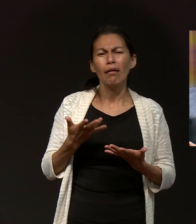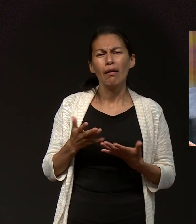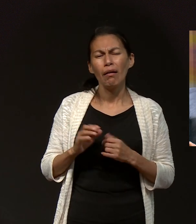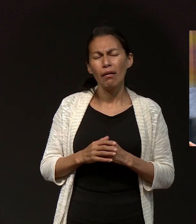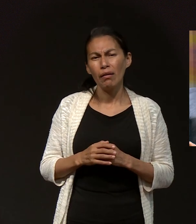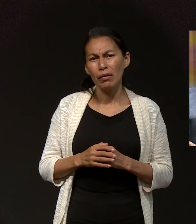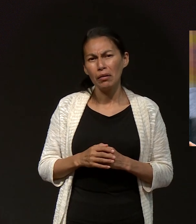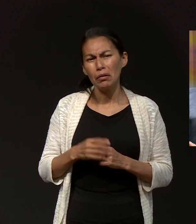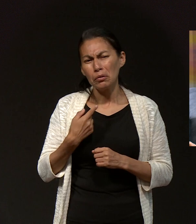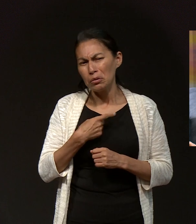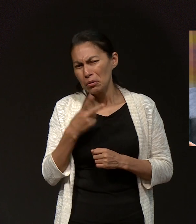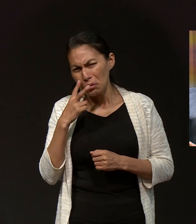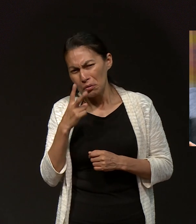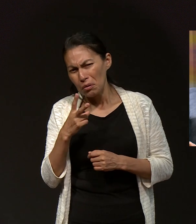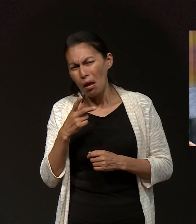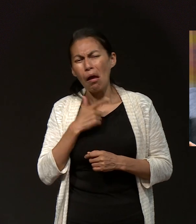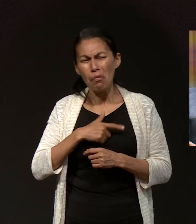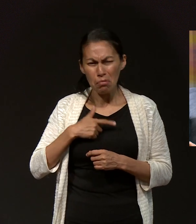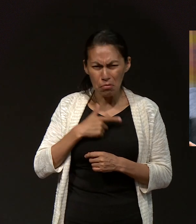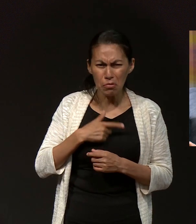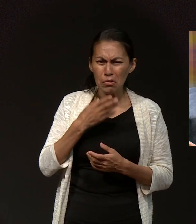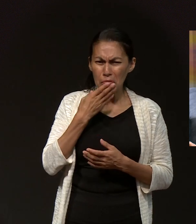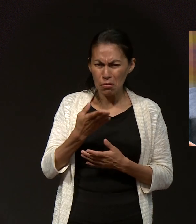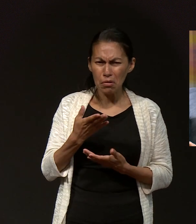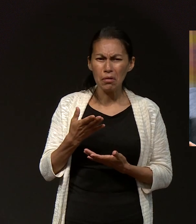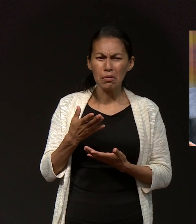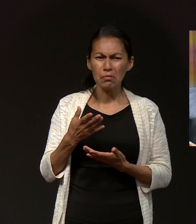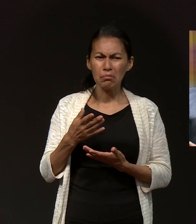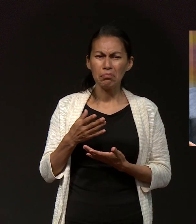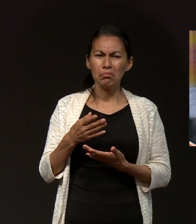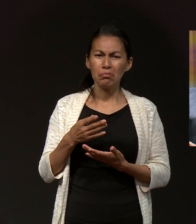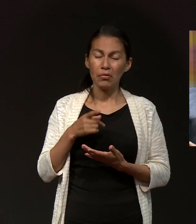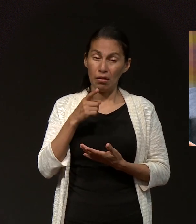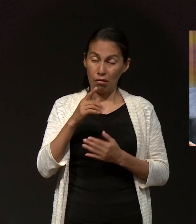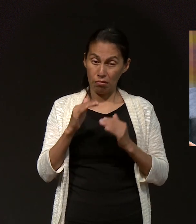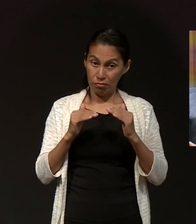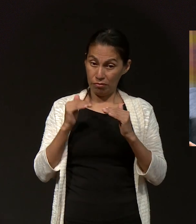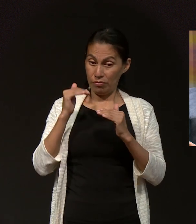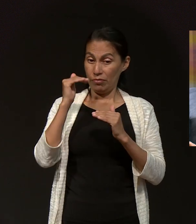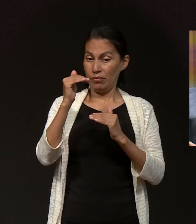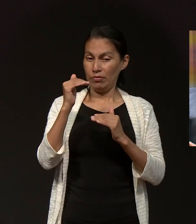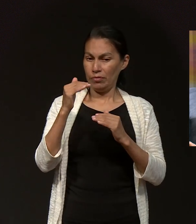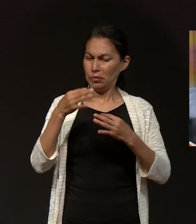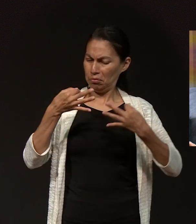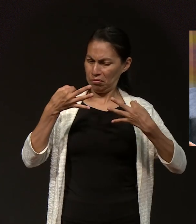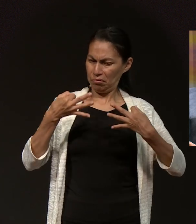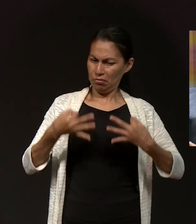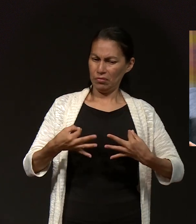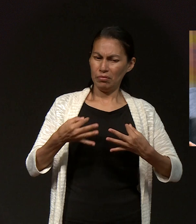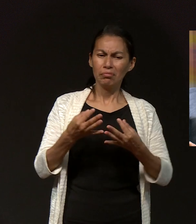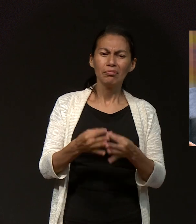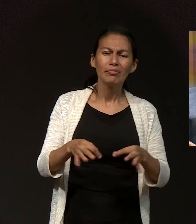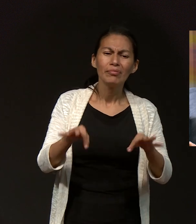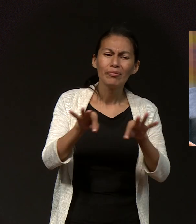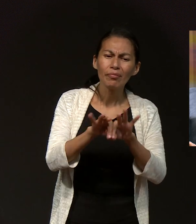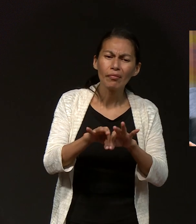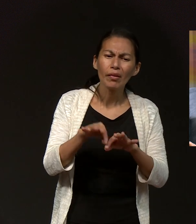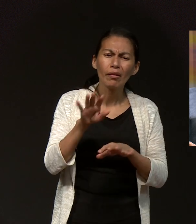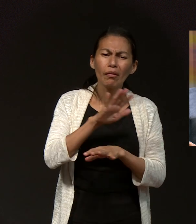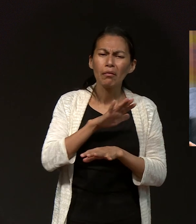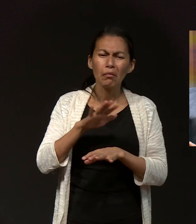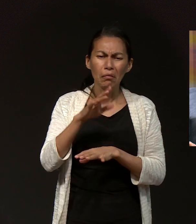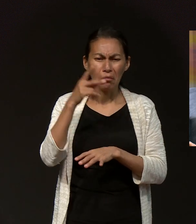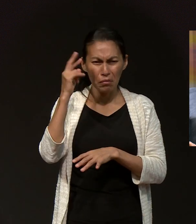hicimos la propuesta. Dijimos, mira, esta nos conviene por esto. Además, es una universidad de mucho prestigio, de mucho nivel en arquitectura y